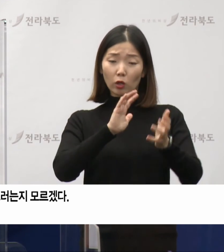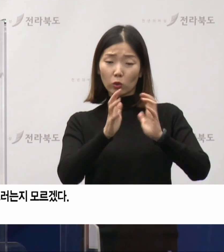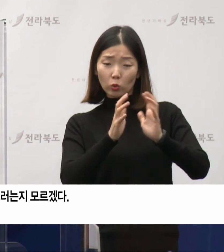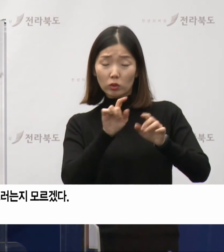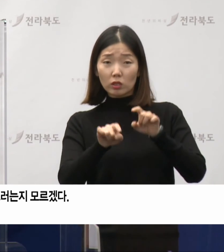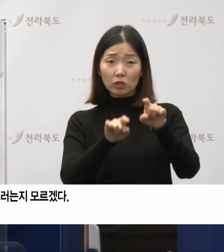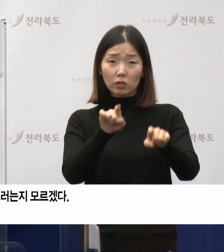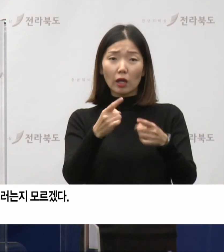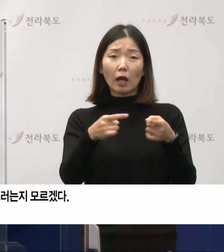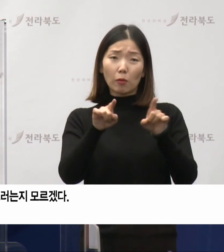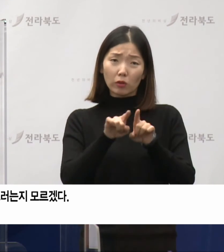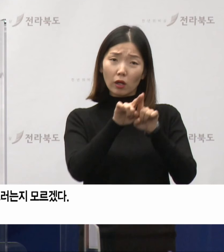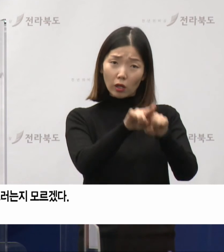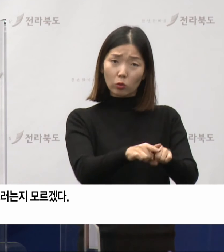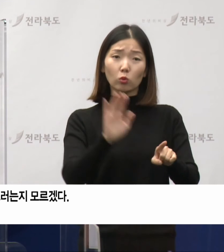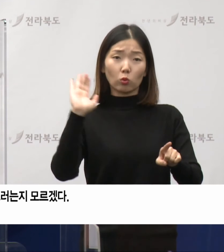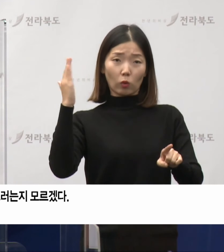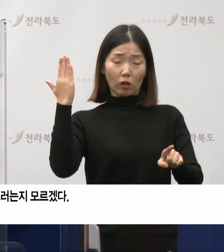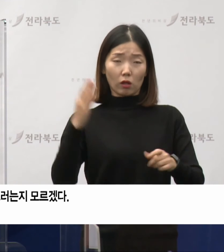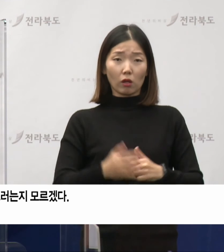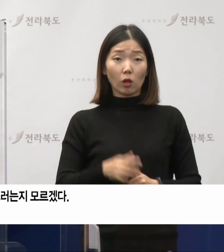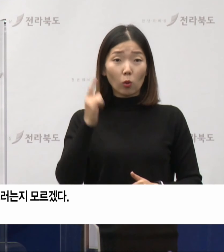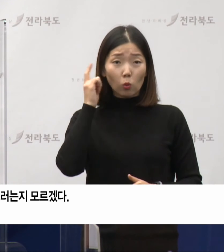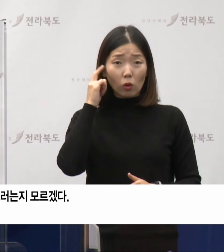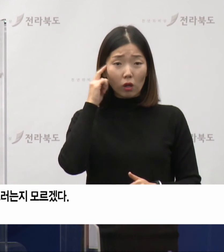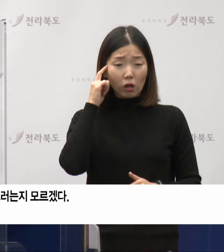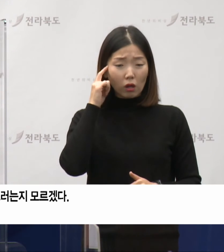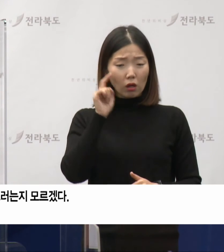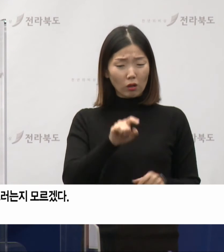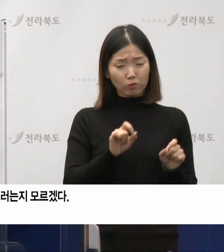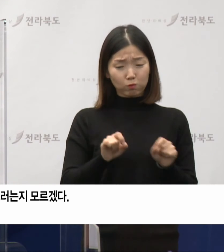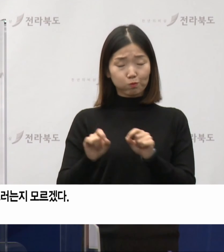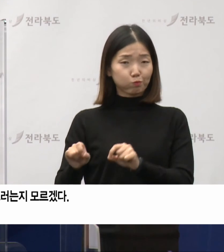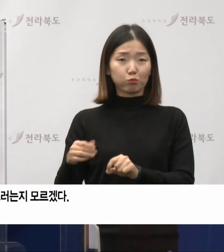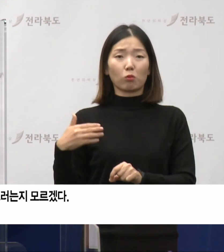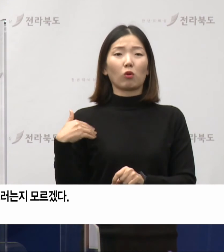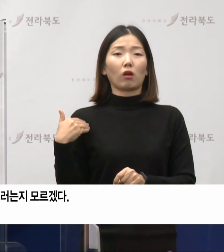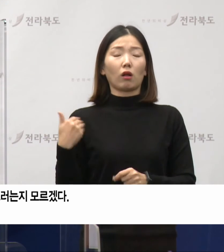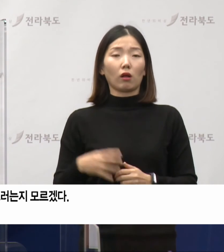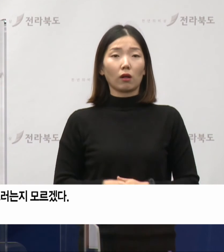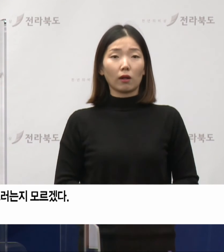논의와 실천을 병행해도 되는데 왜 그러는지 모르겠다.